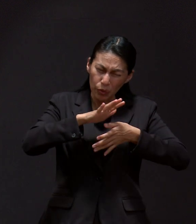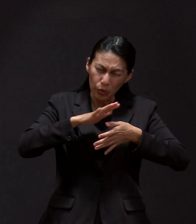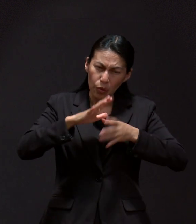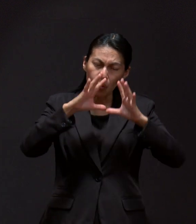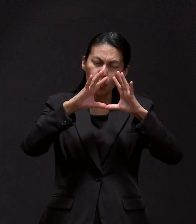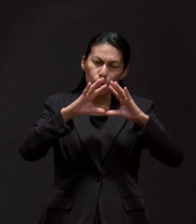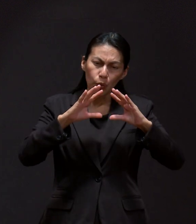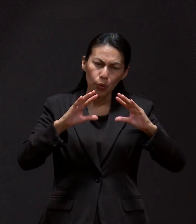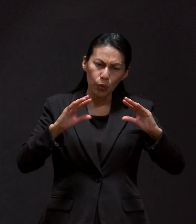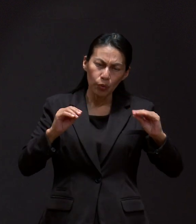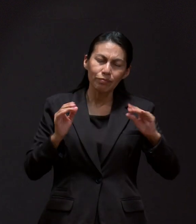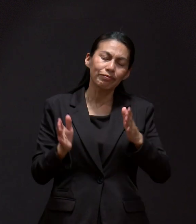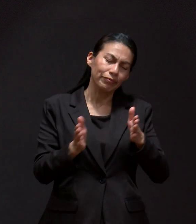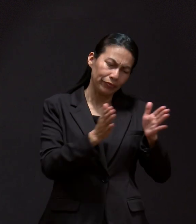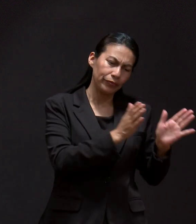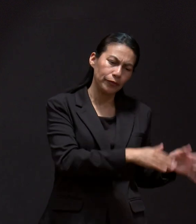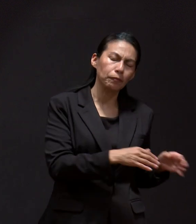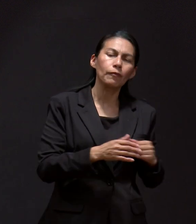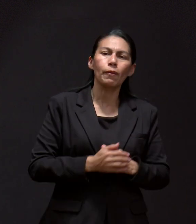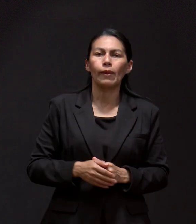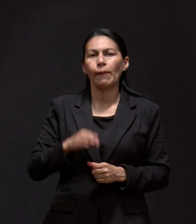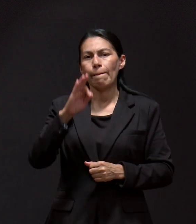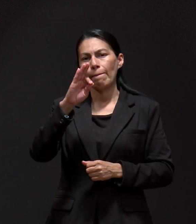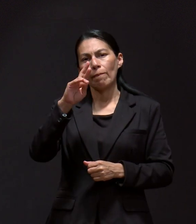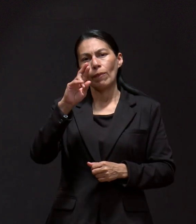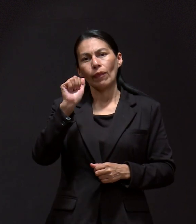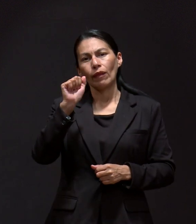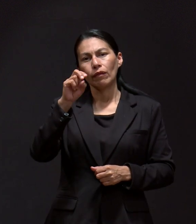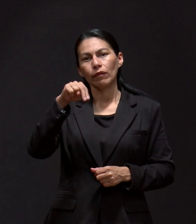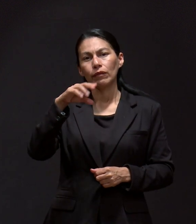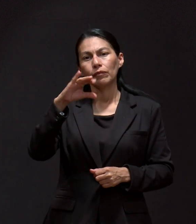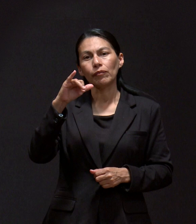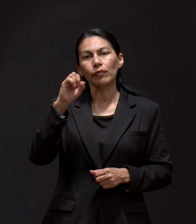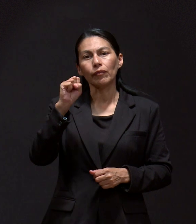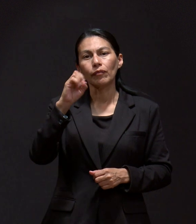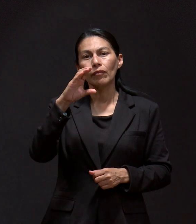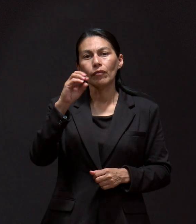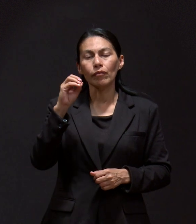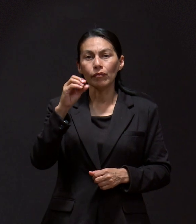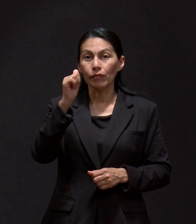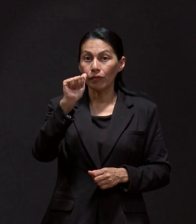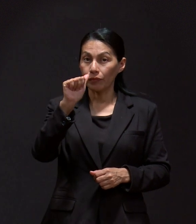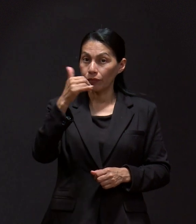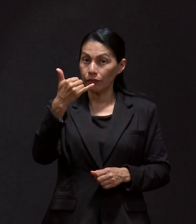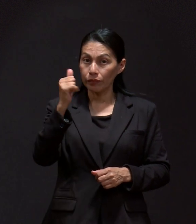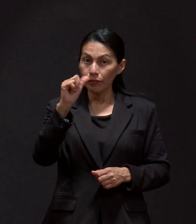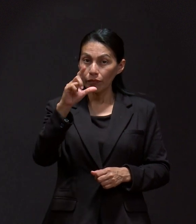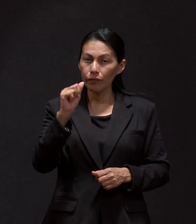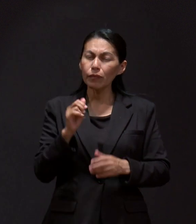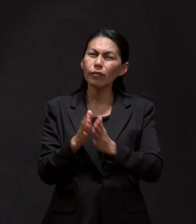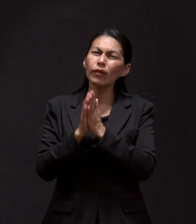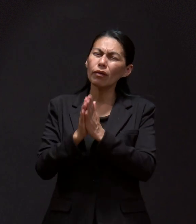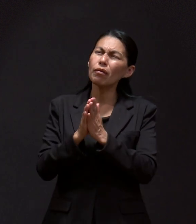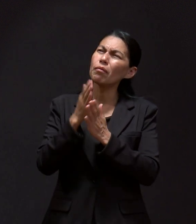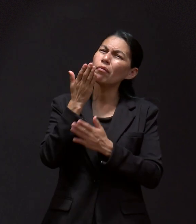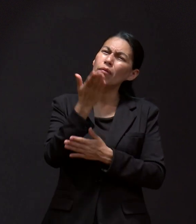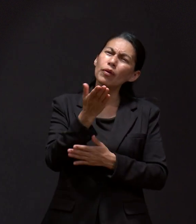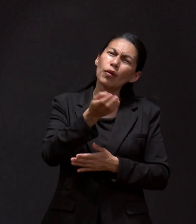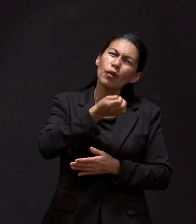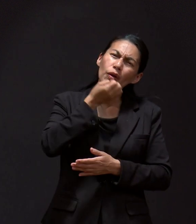recuperación francisco ayala por favor pidan por antonio quien está en cuidados